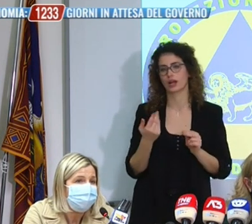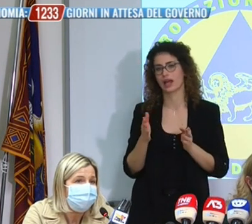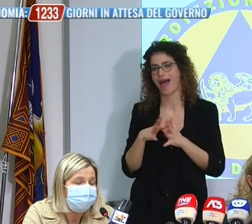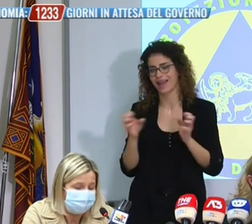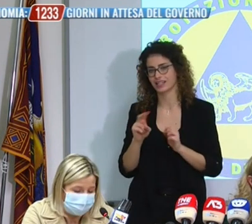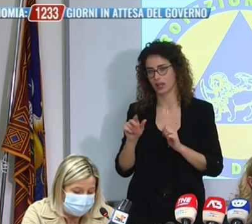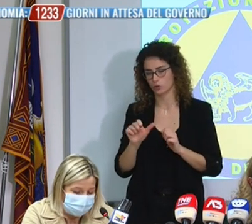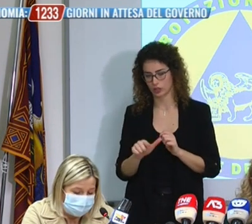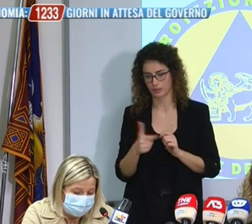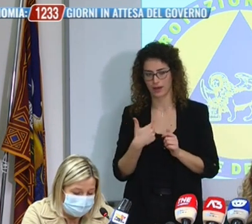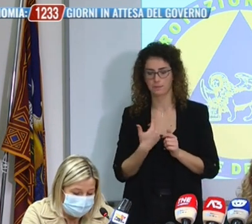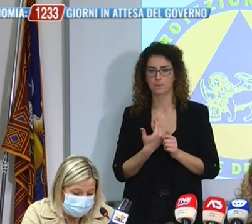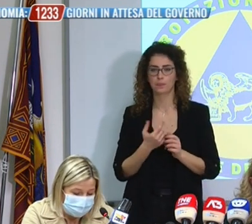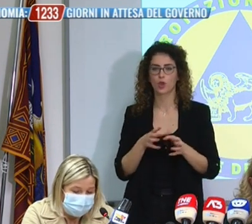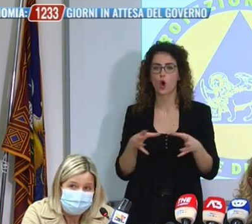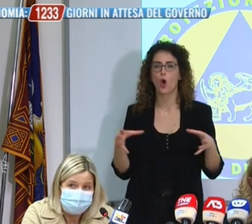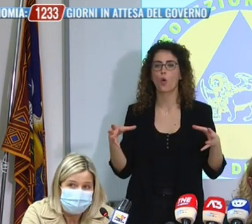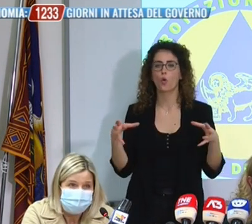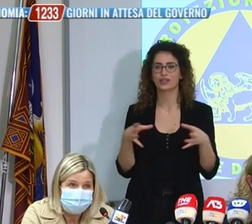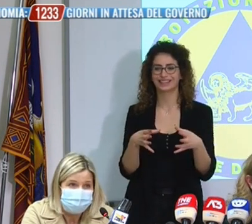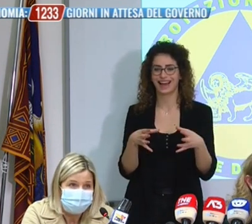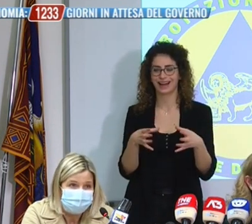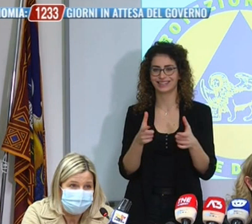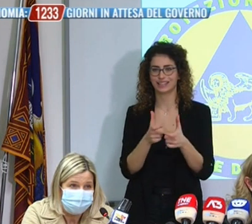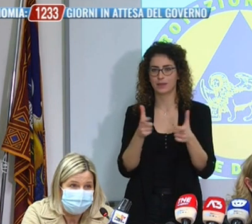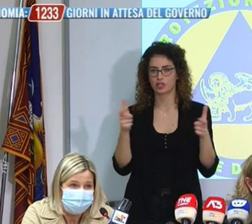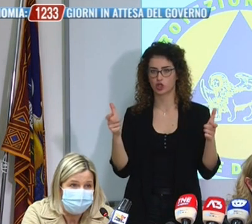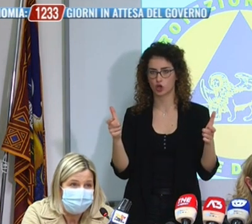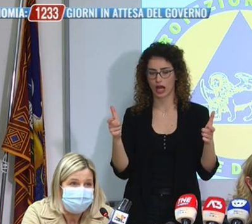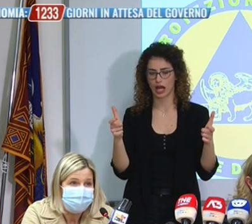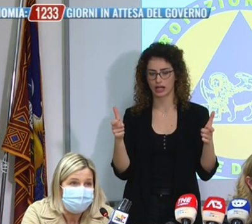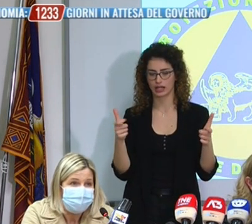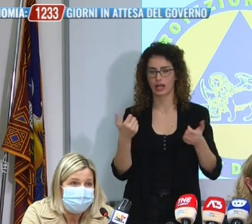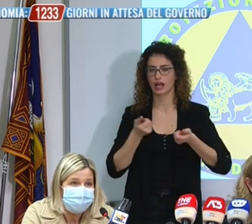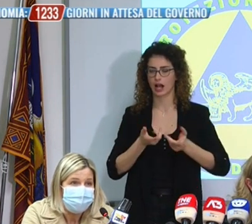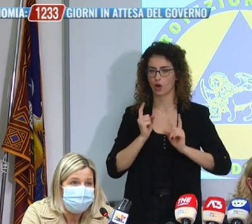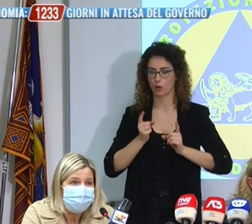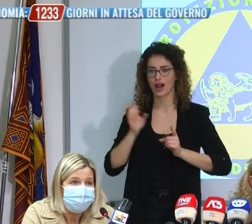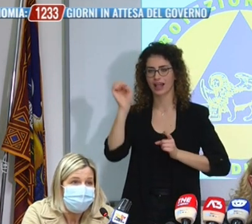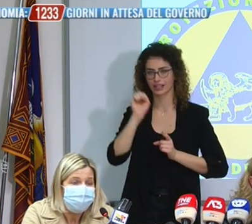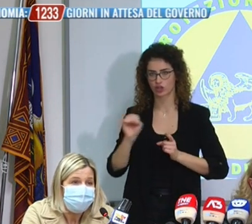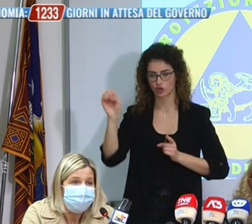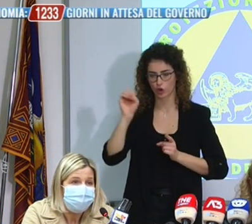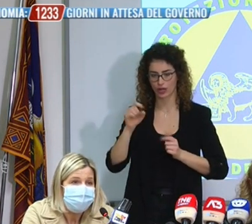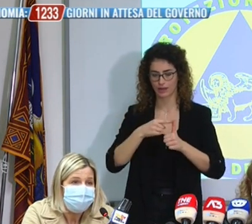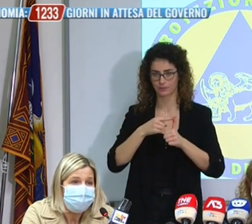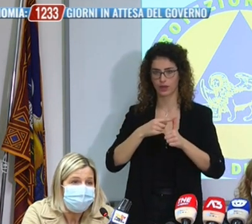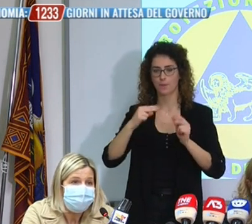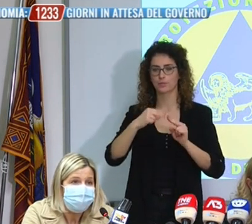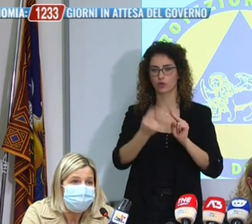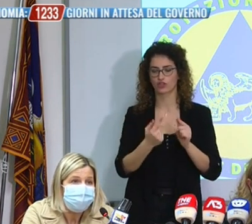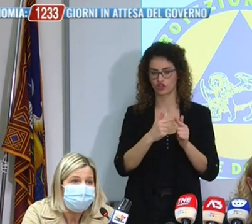Le unità dimensionali che si vengono a calcolare sono la regione, le province, le URSS che